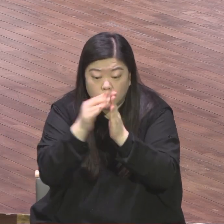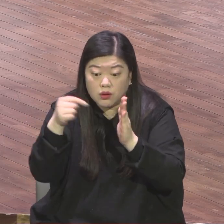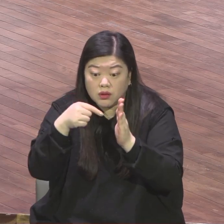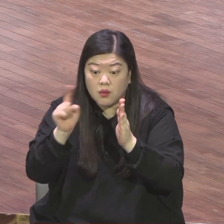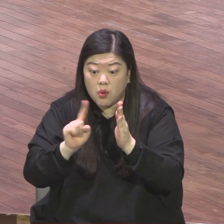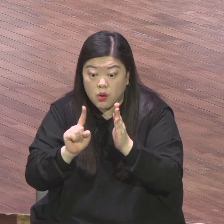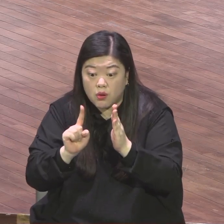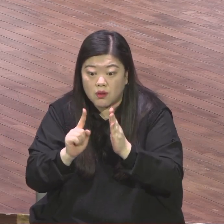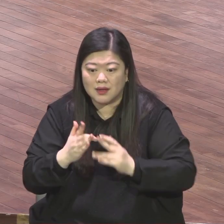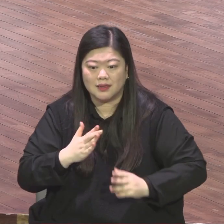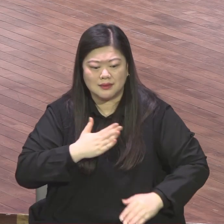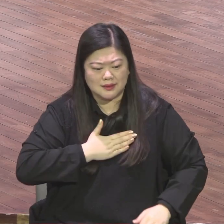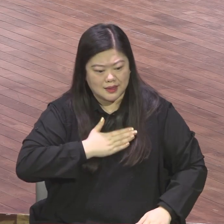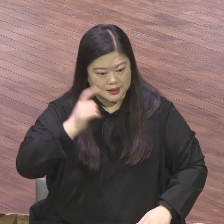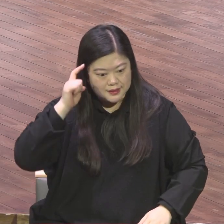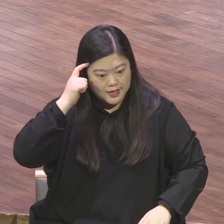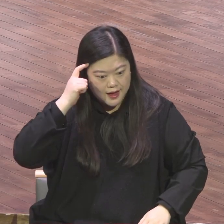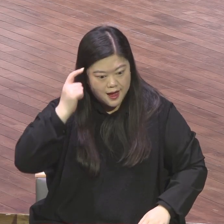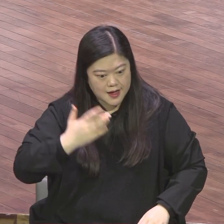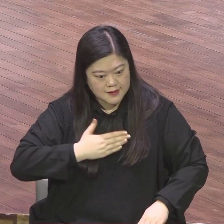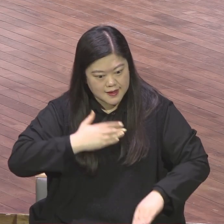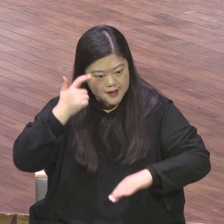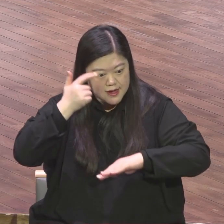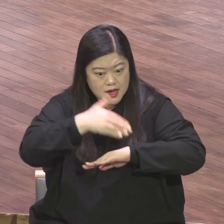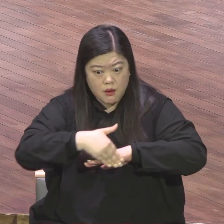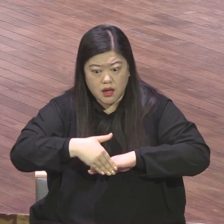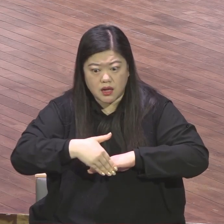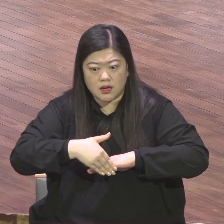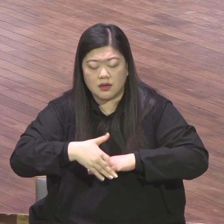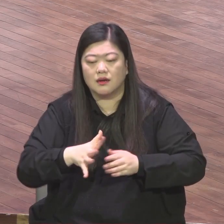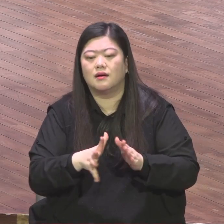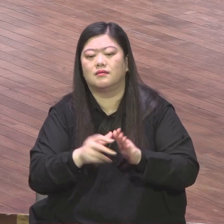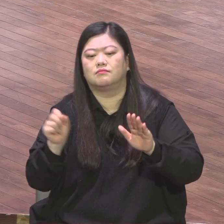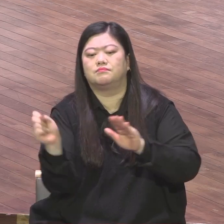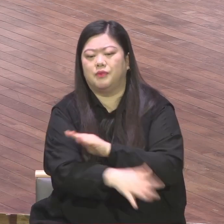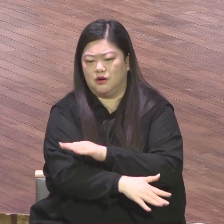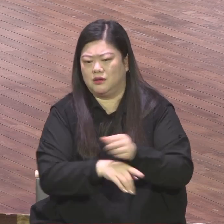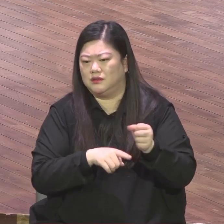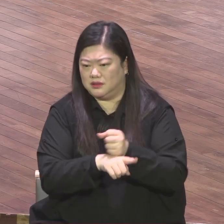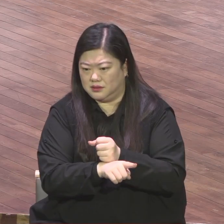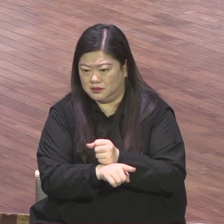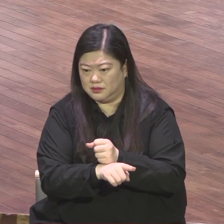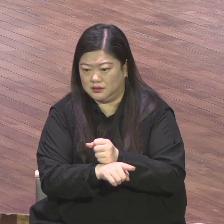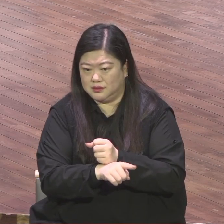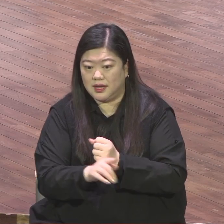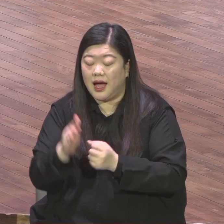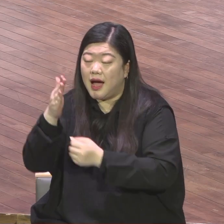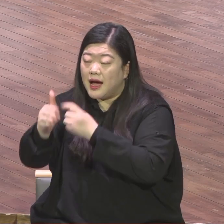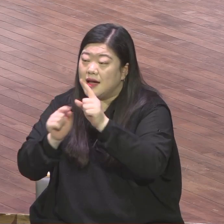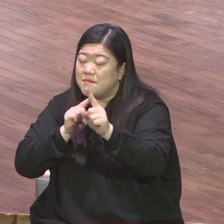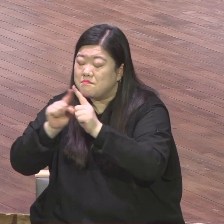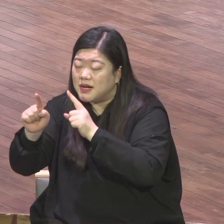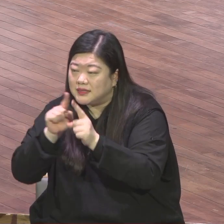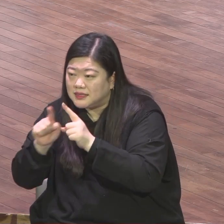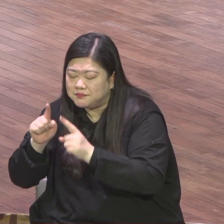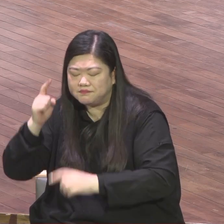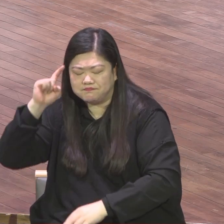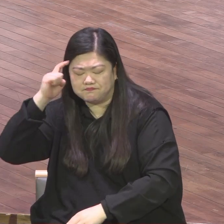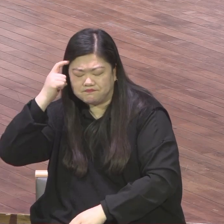자기 주장을 버려야 돼요. 내 계획을 내려놔야 돼요. 뭘 해야 됩니까? 말씀을 깊이 묵상을